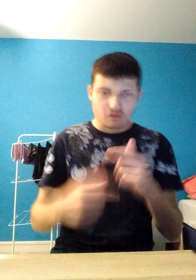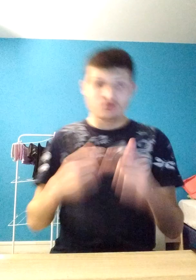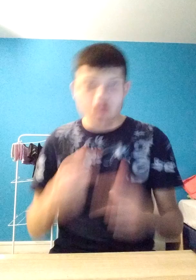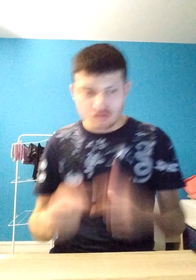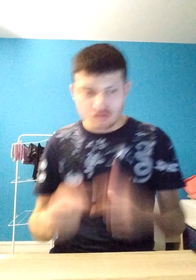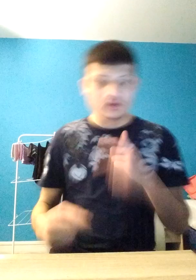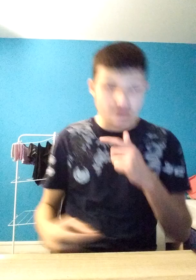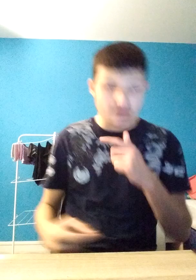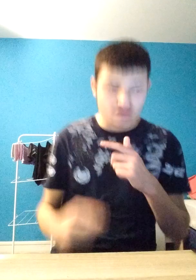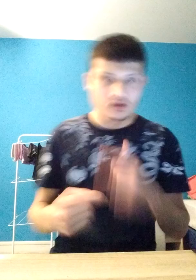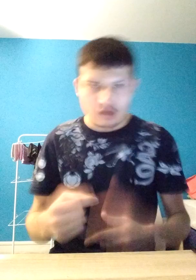m'excuse.